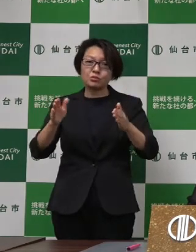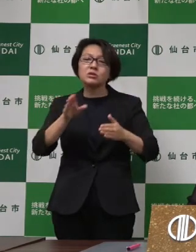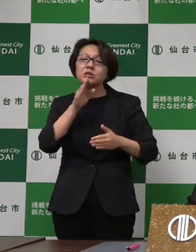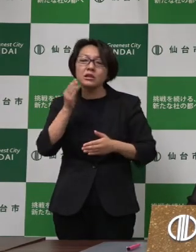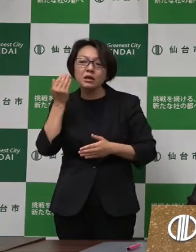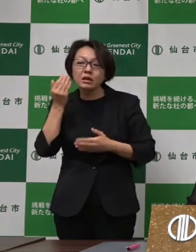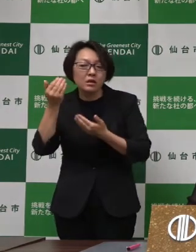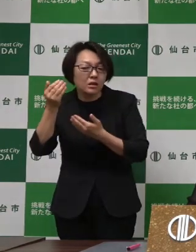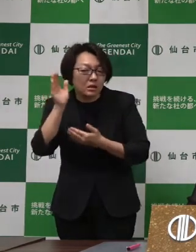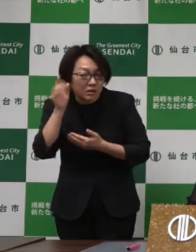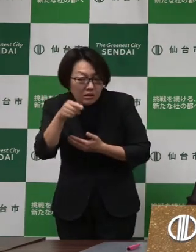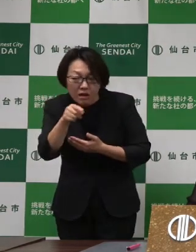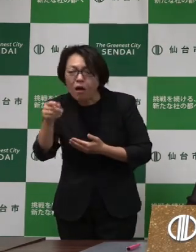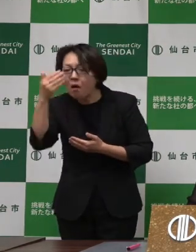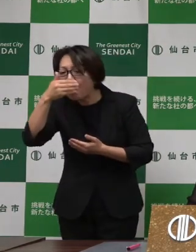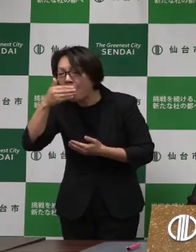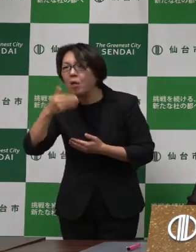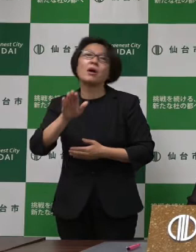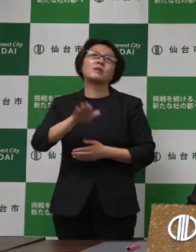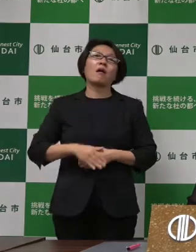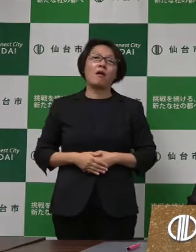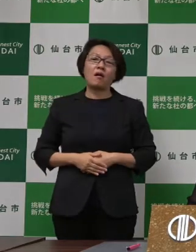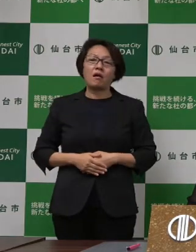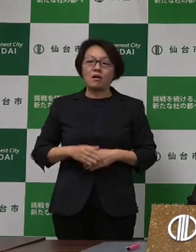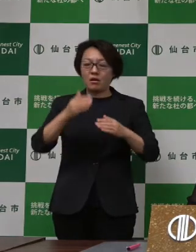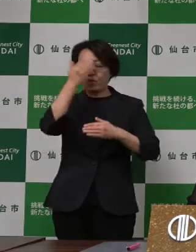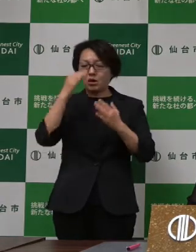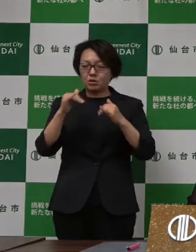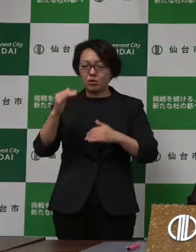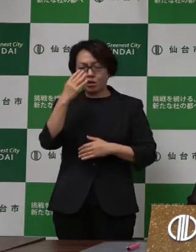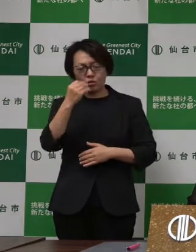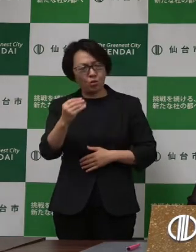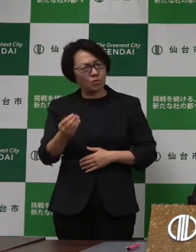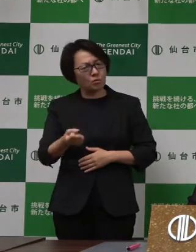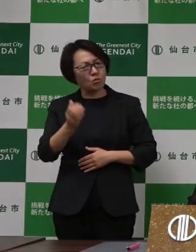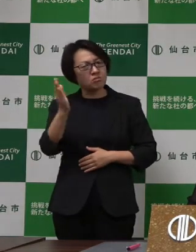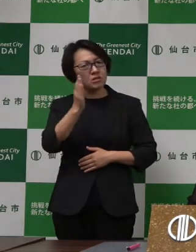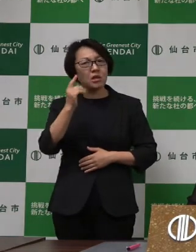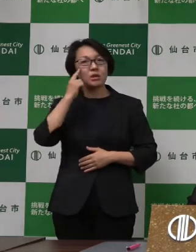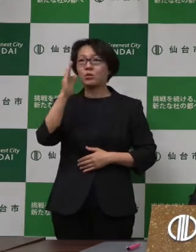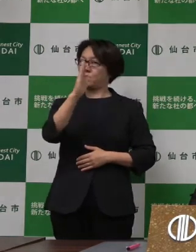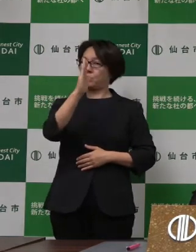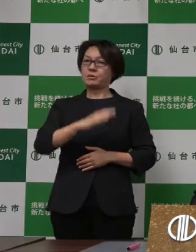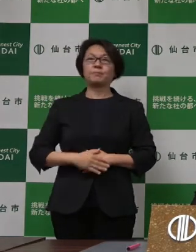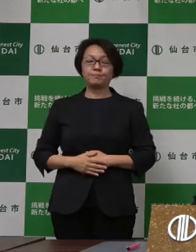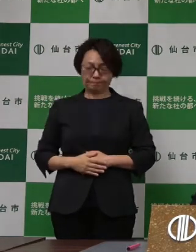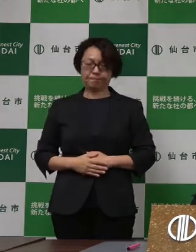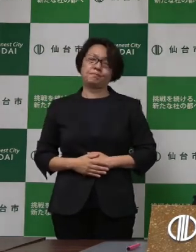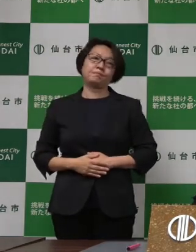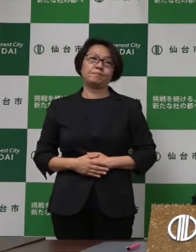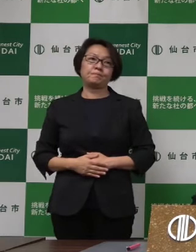ます。そういう意味ではですね、若者が関心が薄いというふうには私自身は思っていないところです。